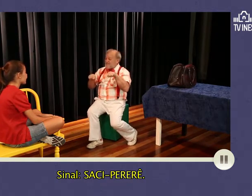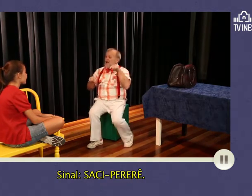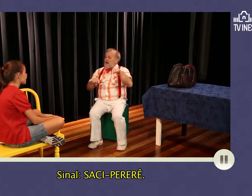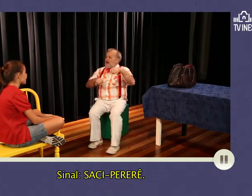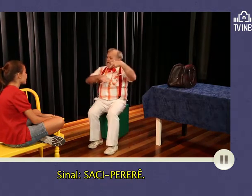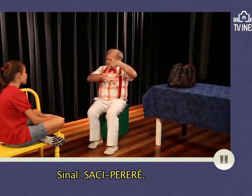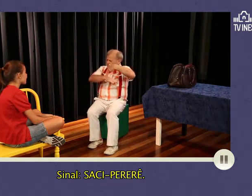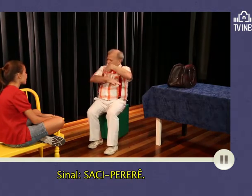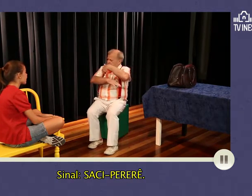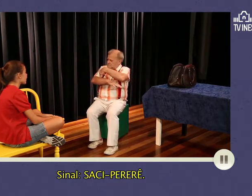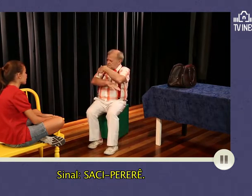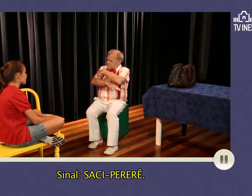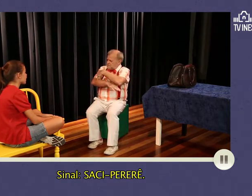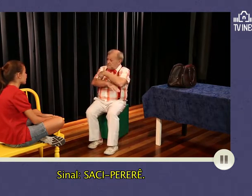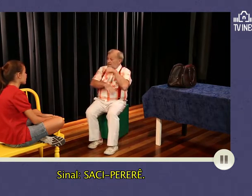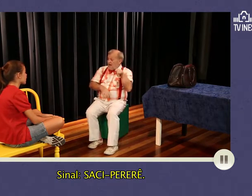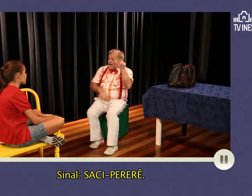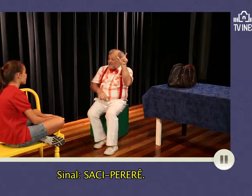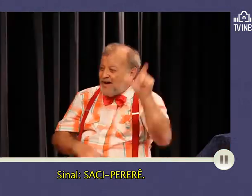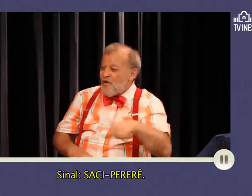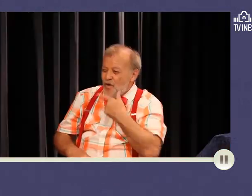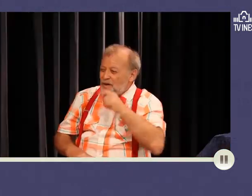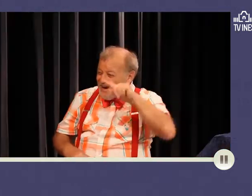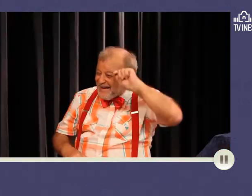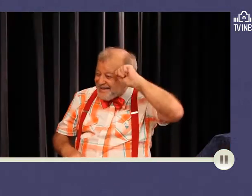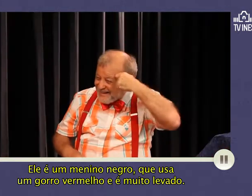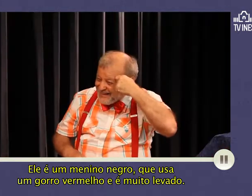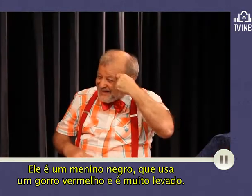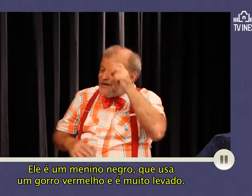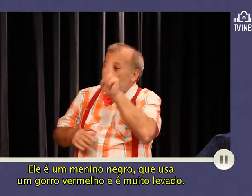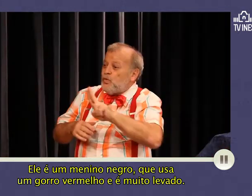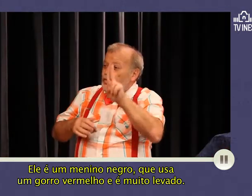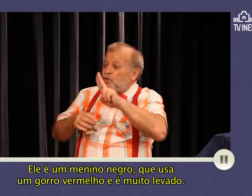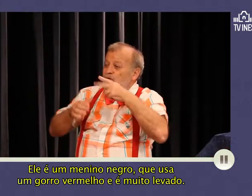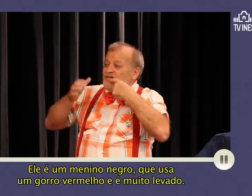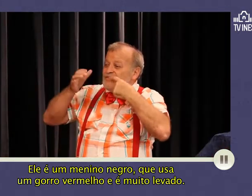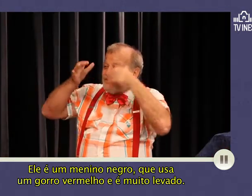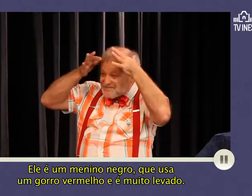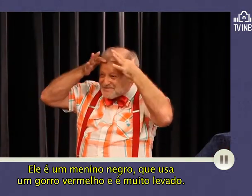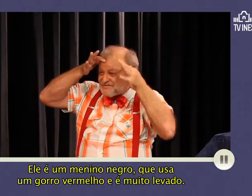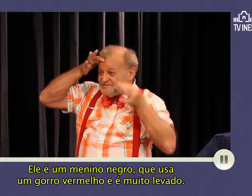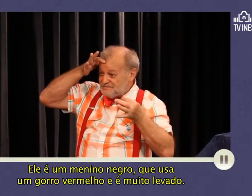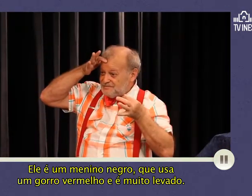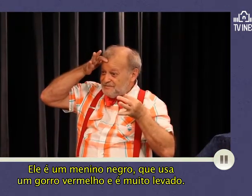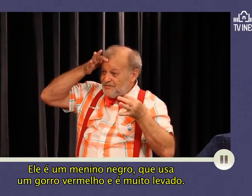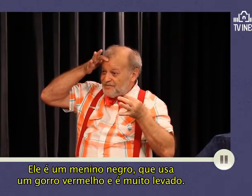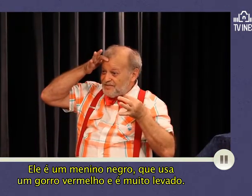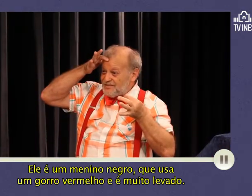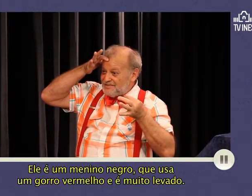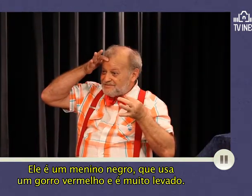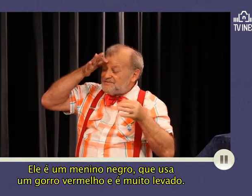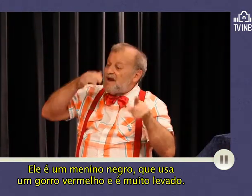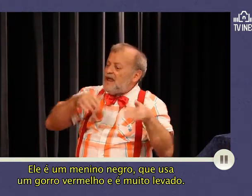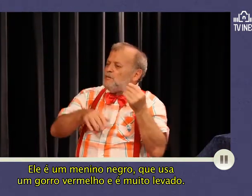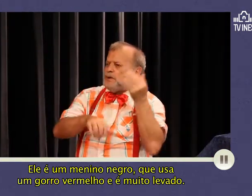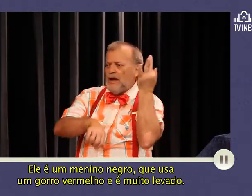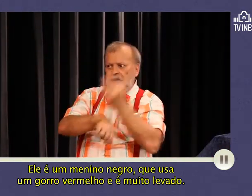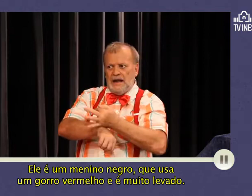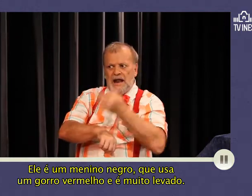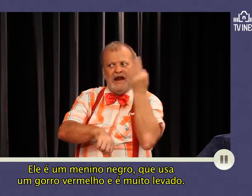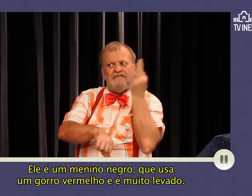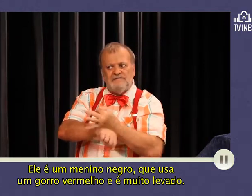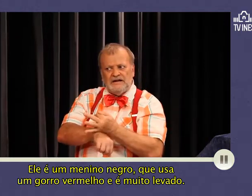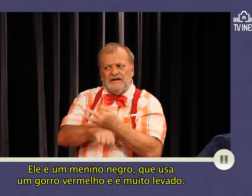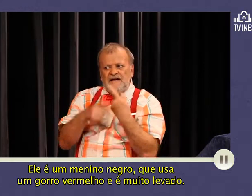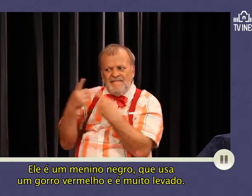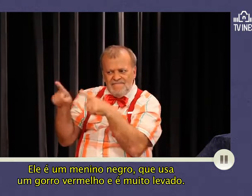Sinal, Saci Pererê. Ele é um menino negro que usa um gorro vermelho